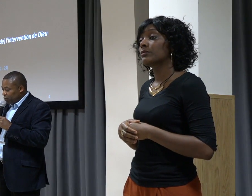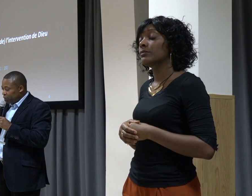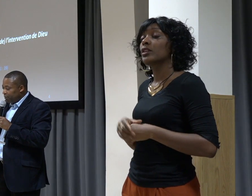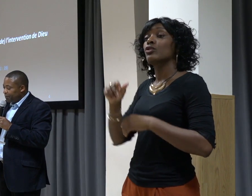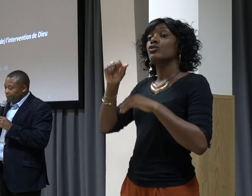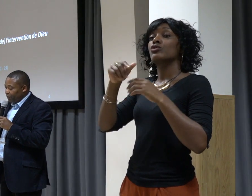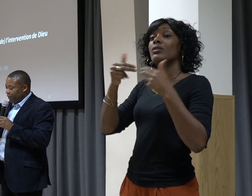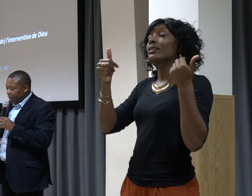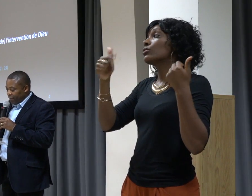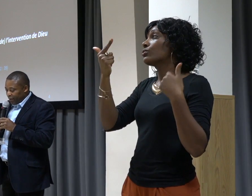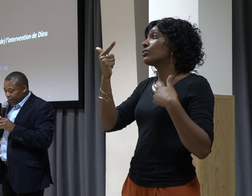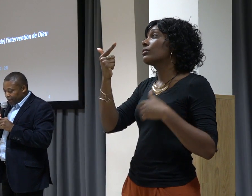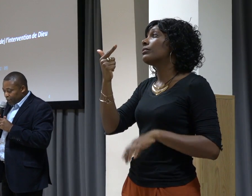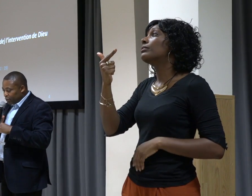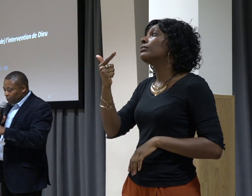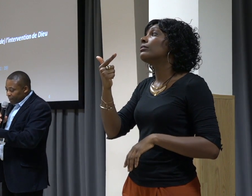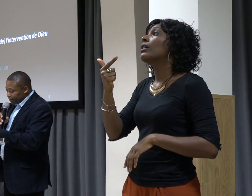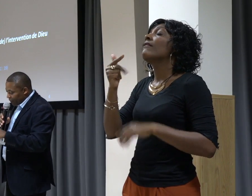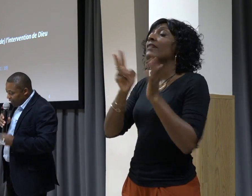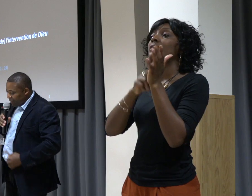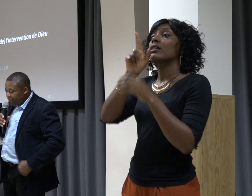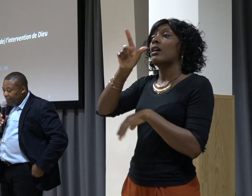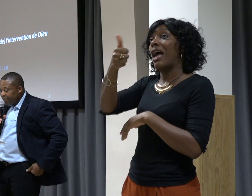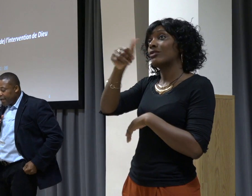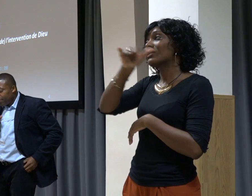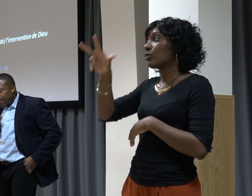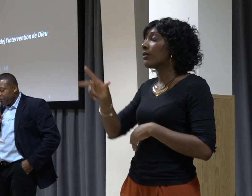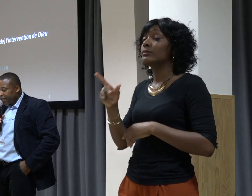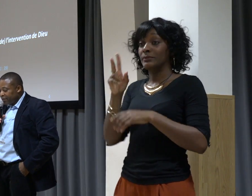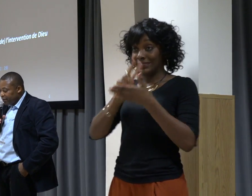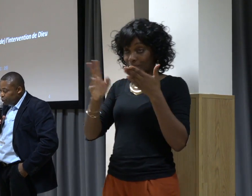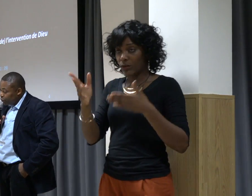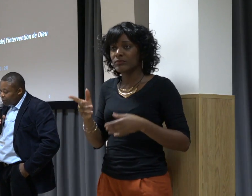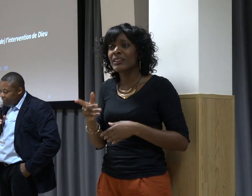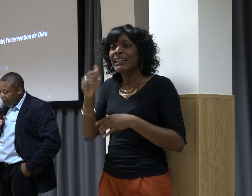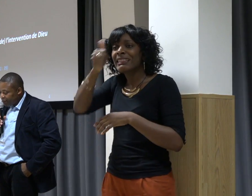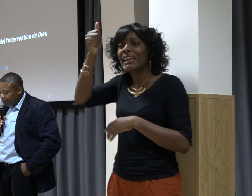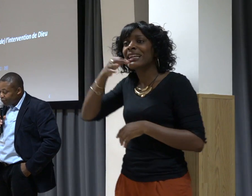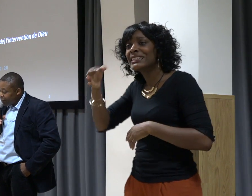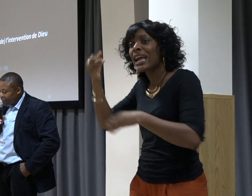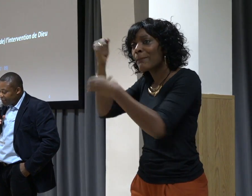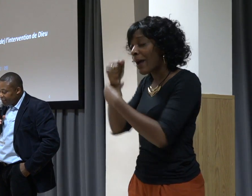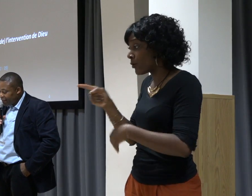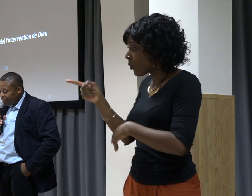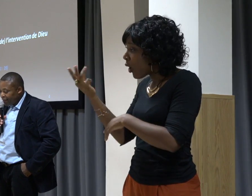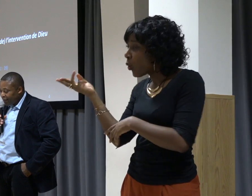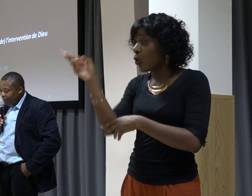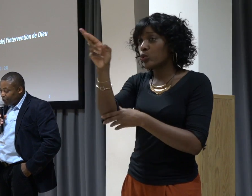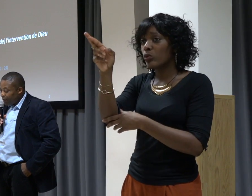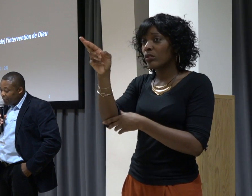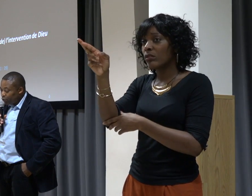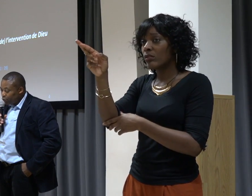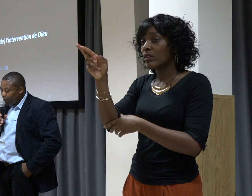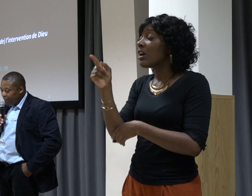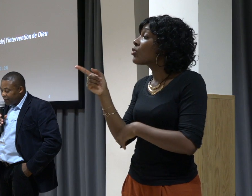Genèse 12, 1, 3. L'Éternel dit à Abraham, va-t'en de ton pays, de ta patrie, et